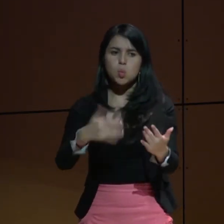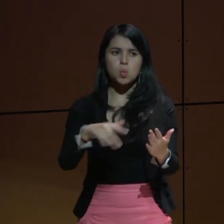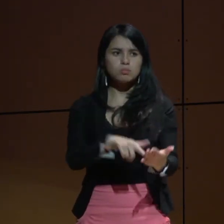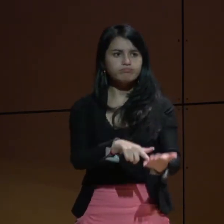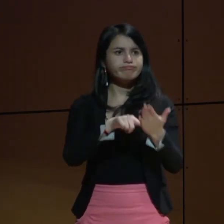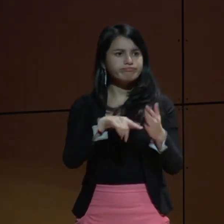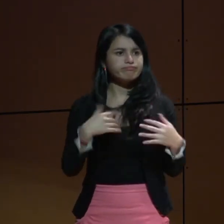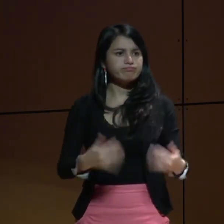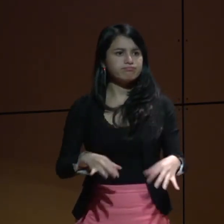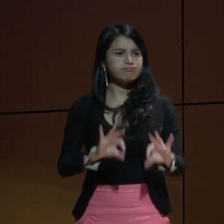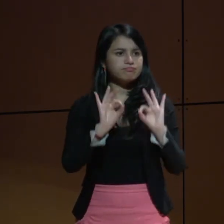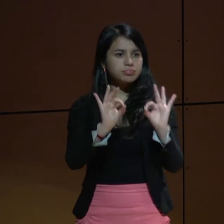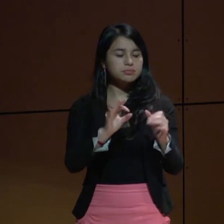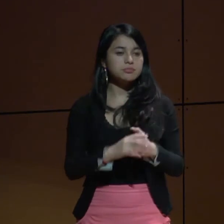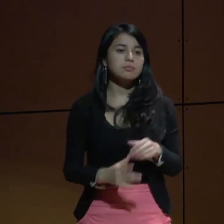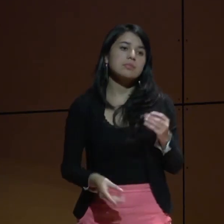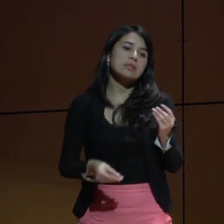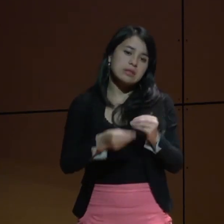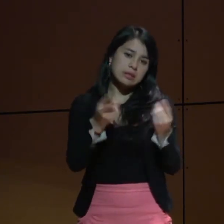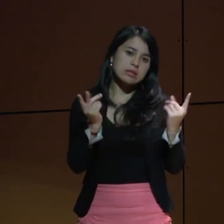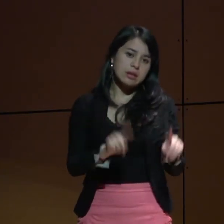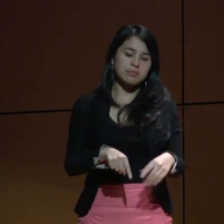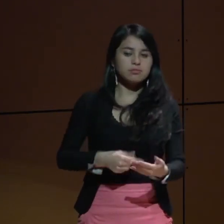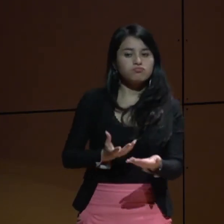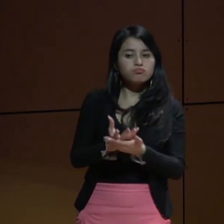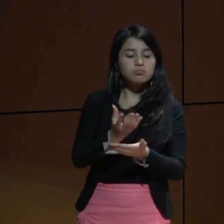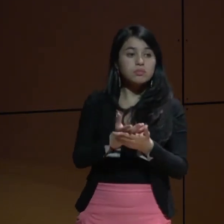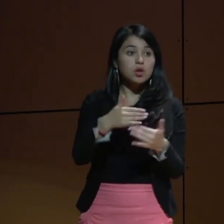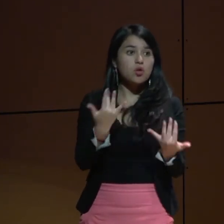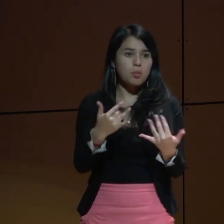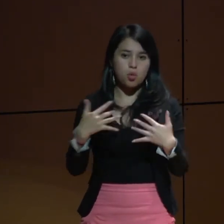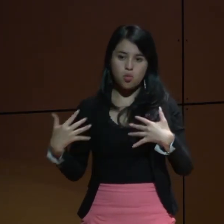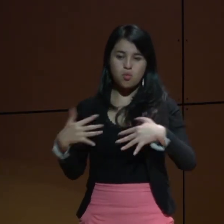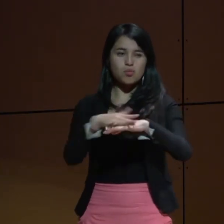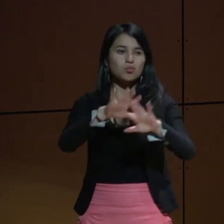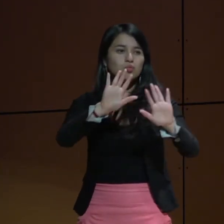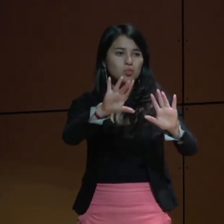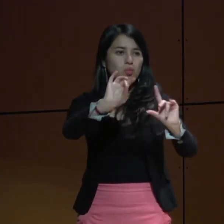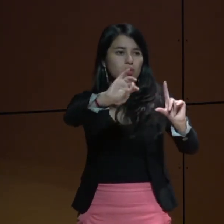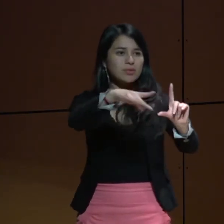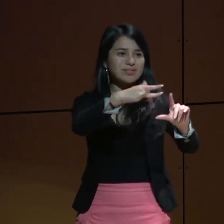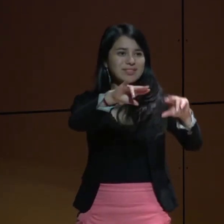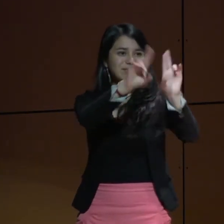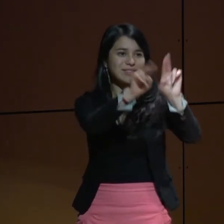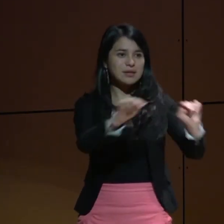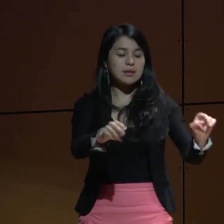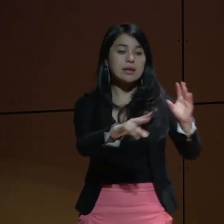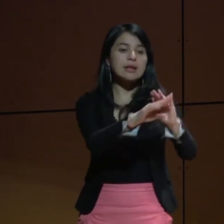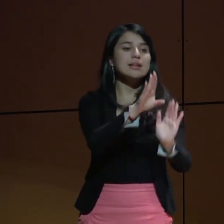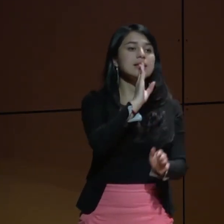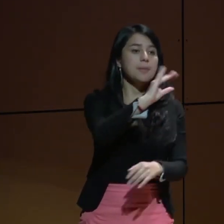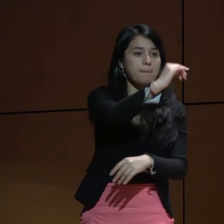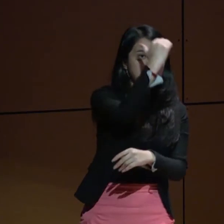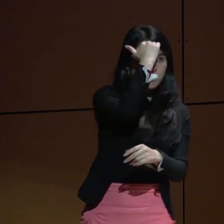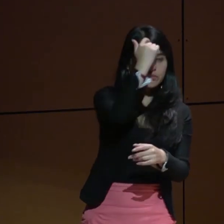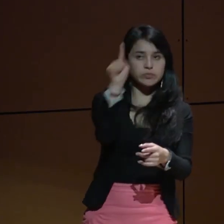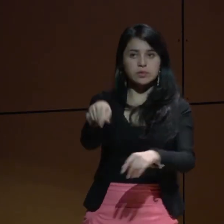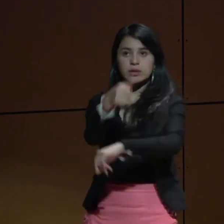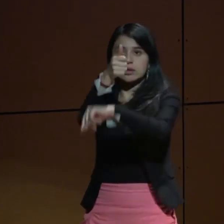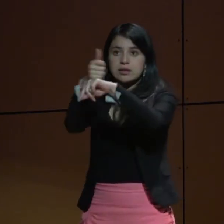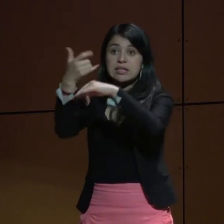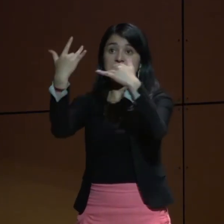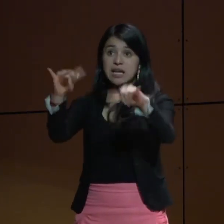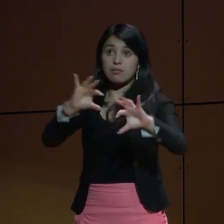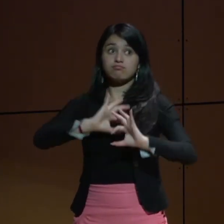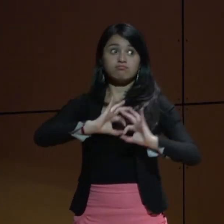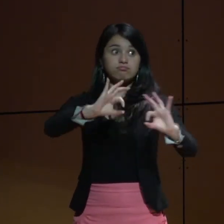alentadores y sugieren que a través de redes digitales de docentes y rectores